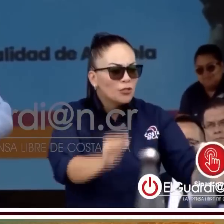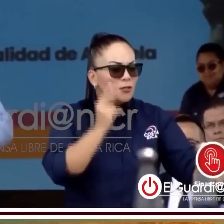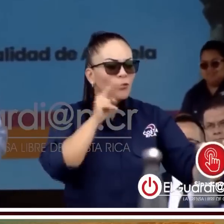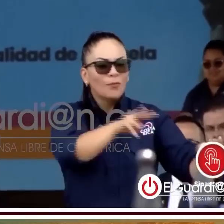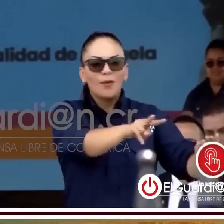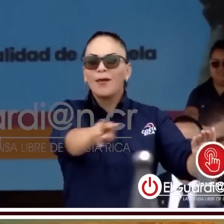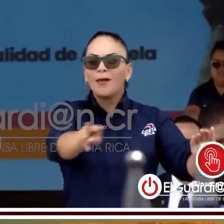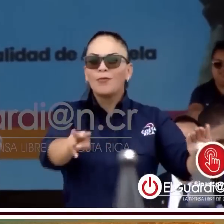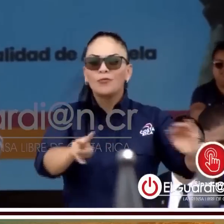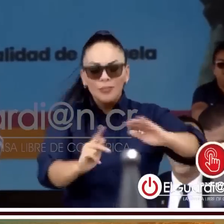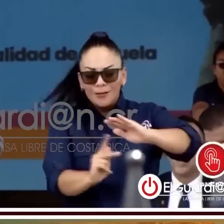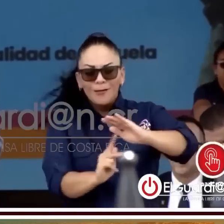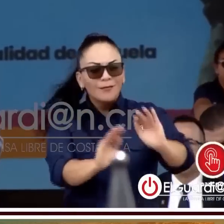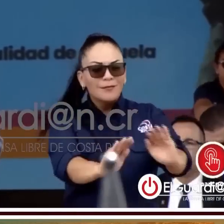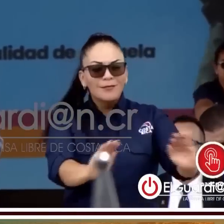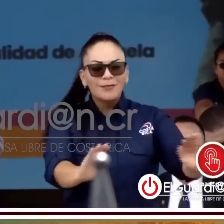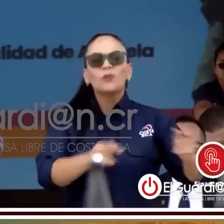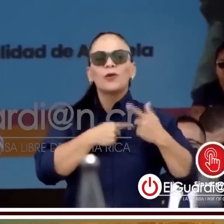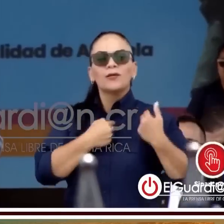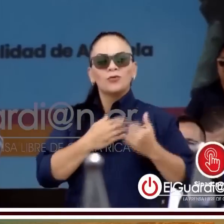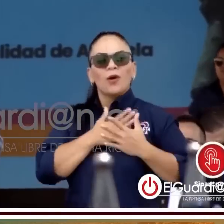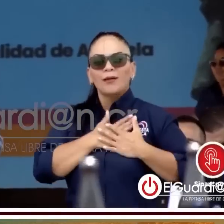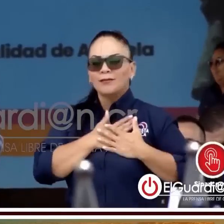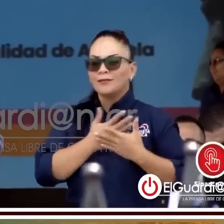de kindergarten.